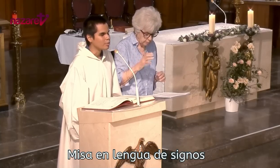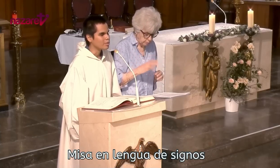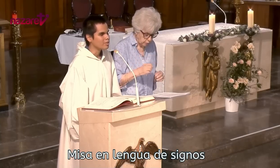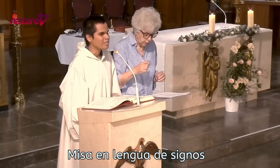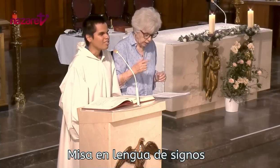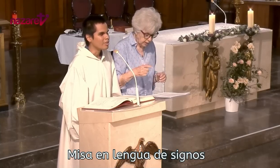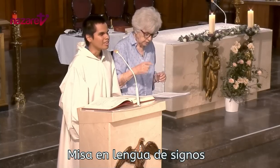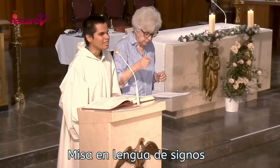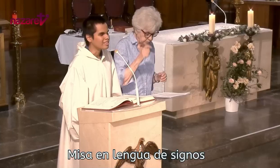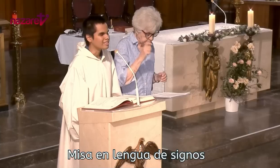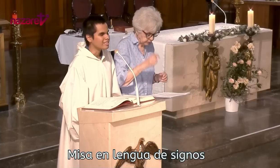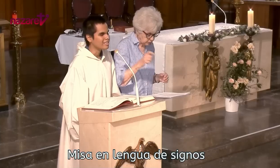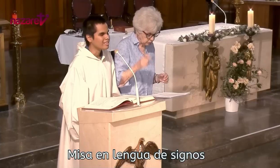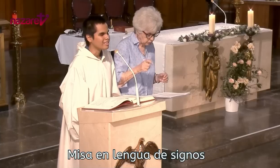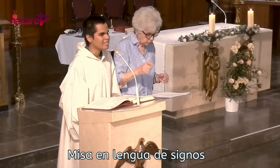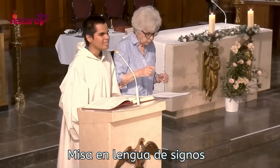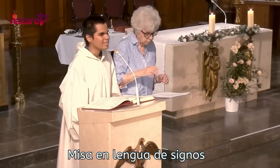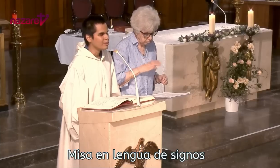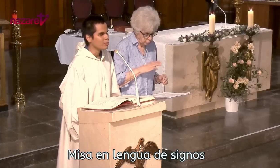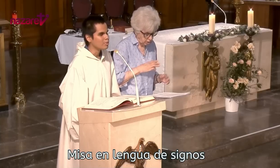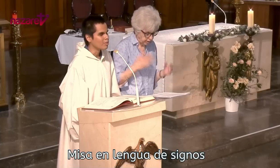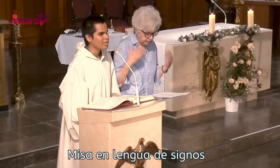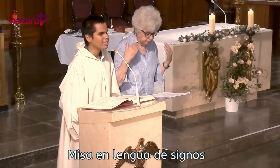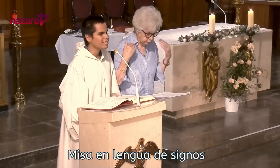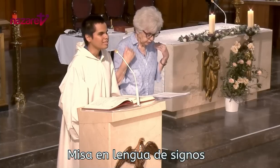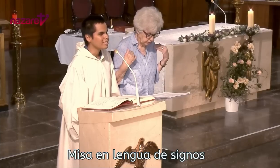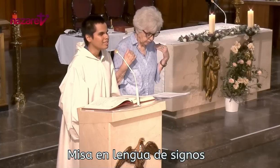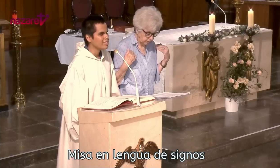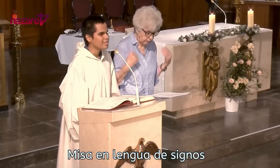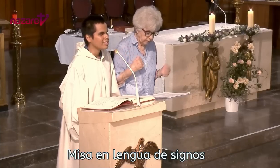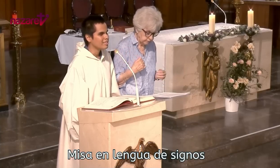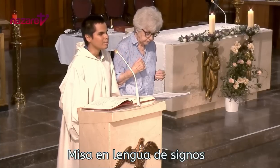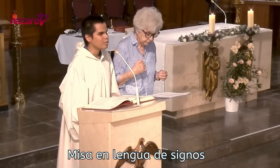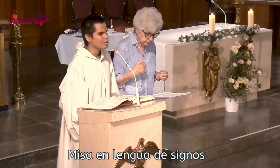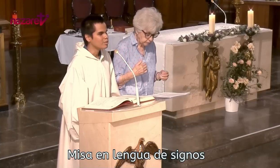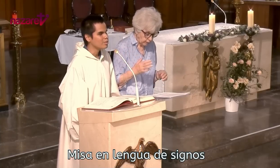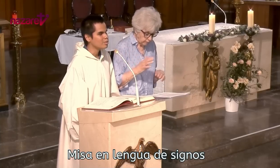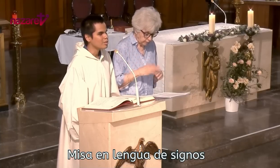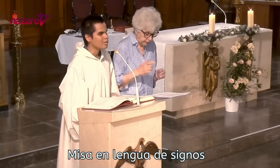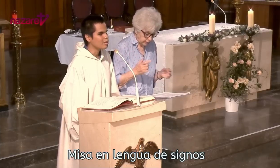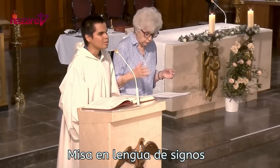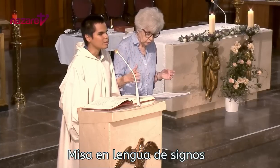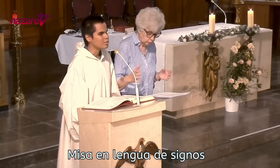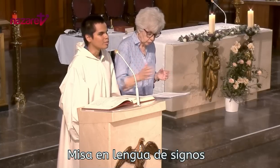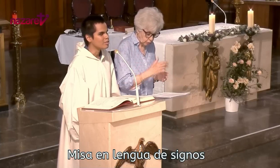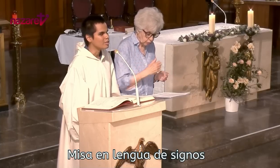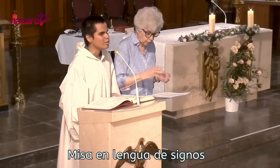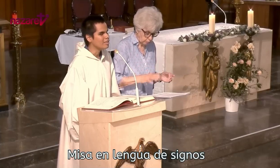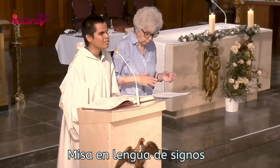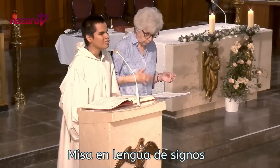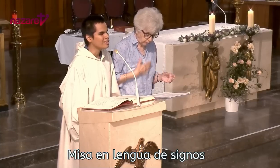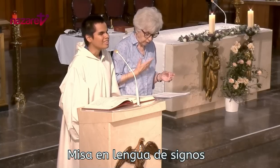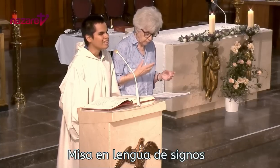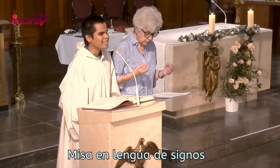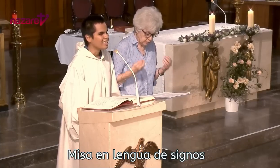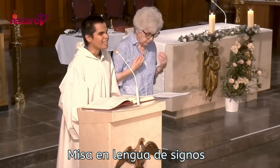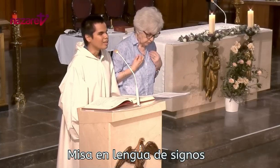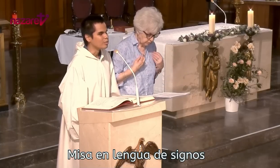toda la humanidad, por los reyes y por todos los constituyentes en